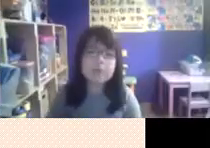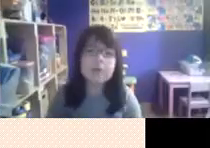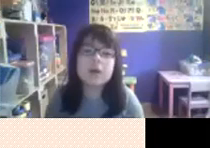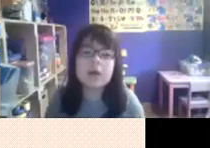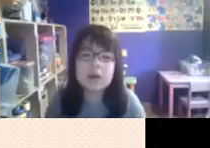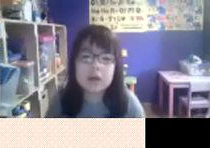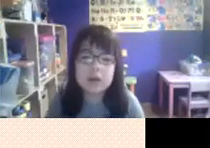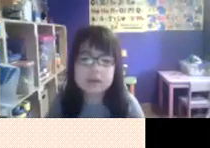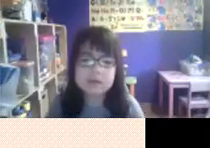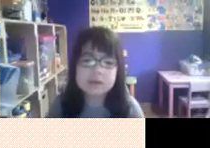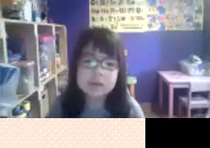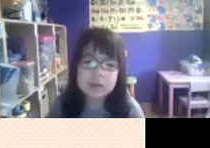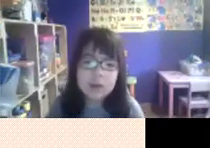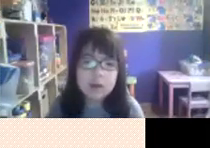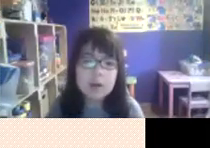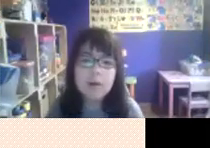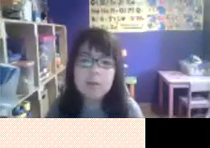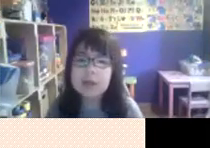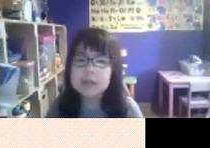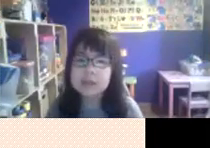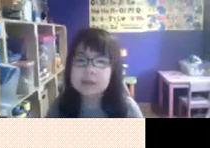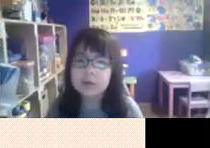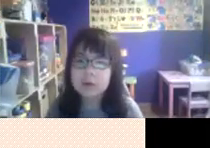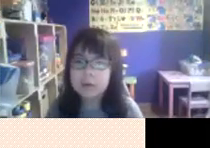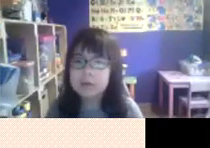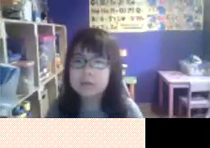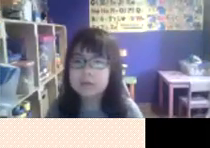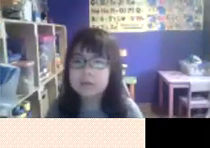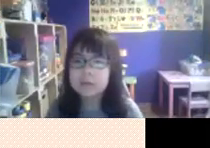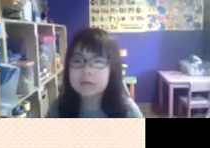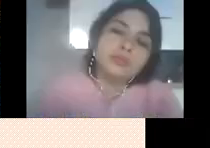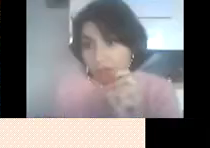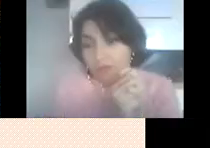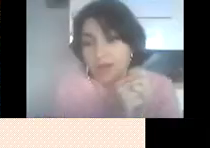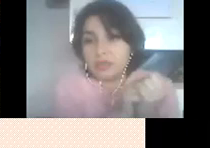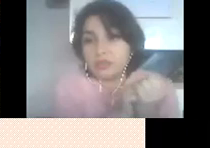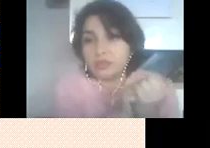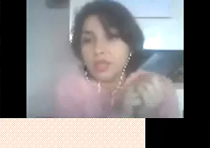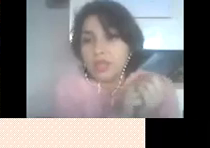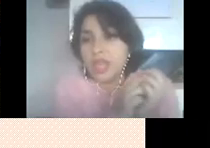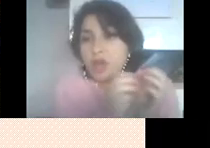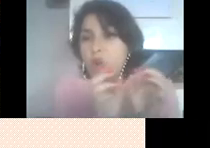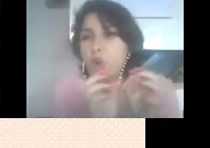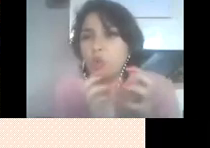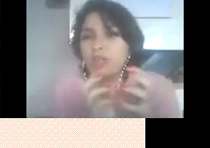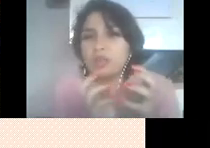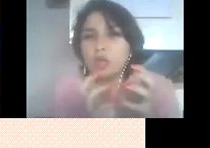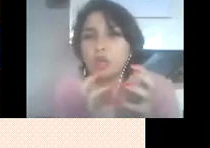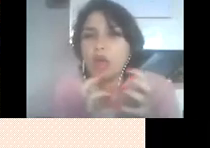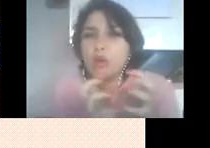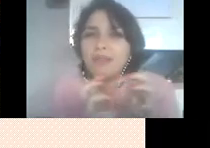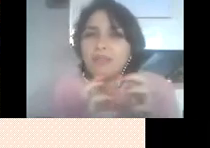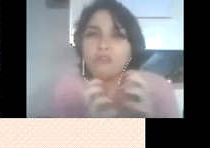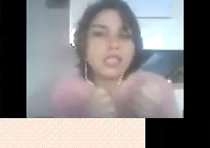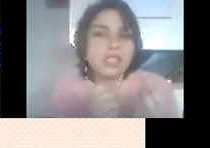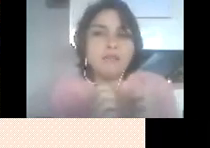El guante es porque es como plástico. ¿Cierto? Y se puede doblar, ¿cierto? Es como